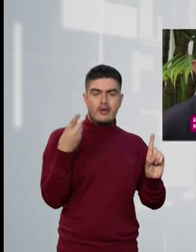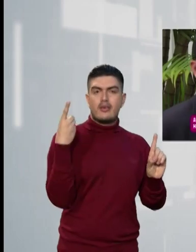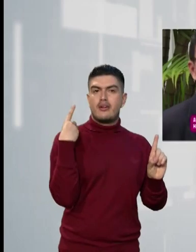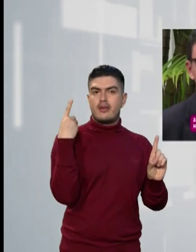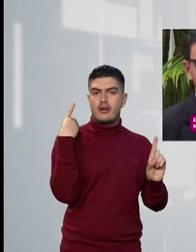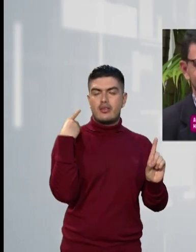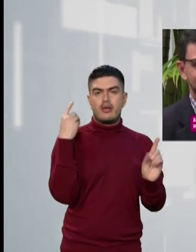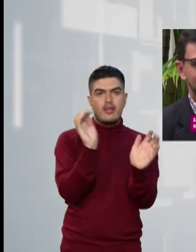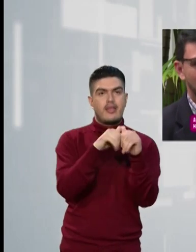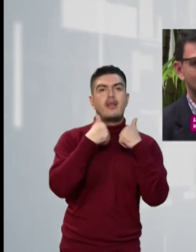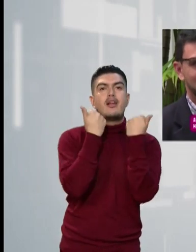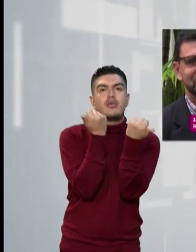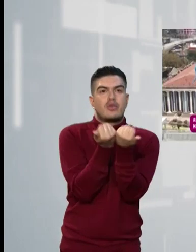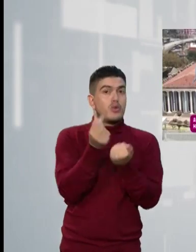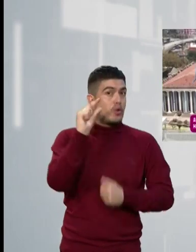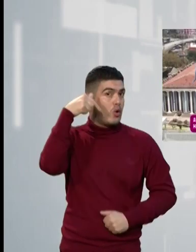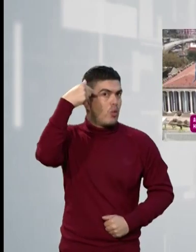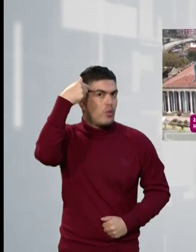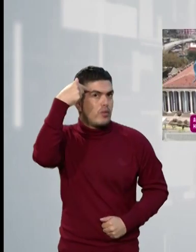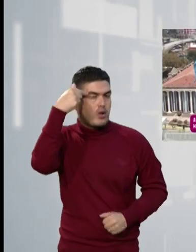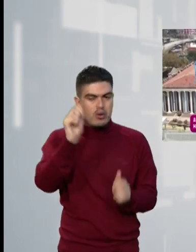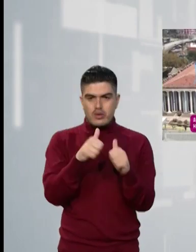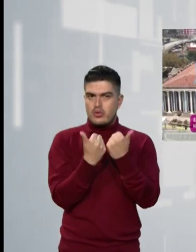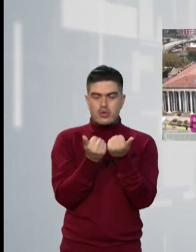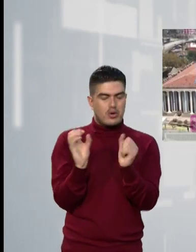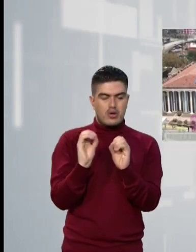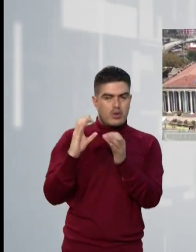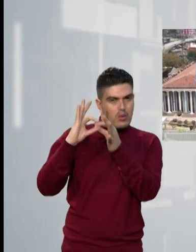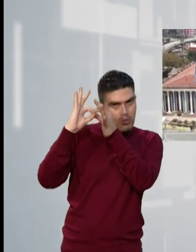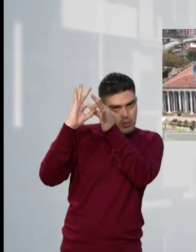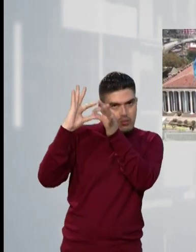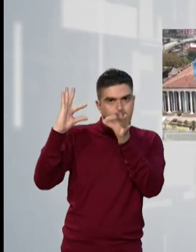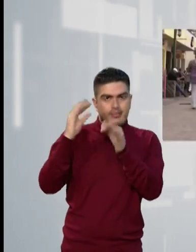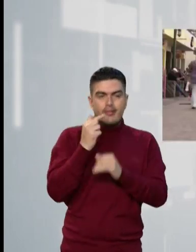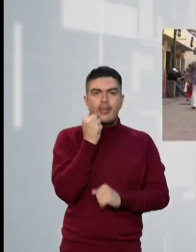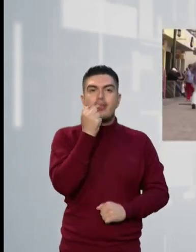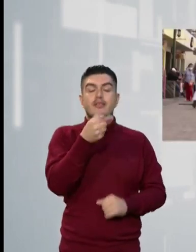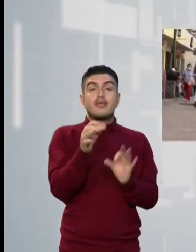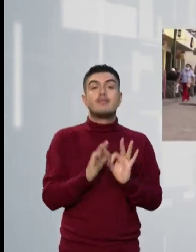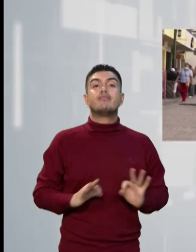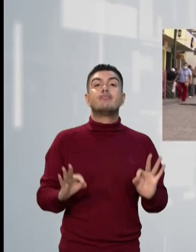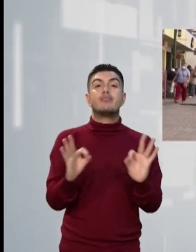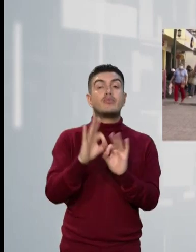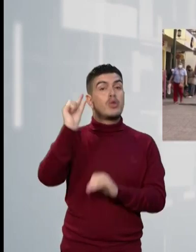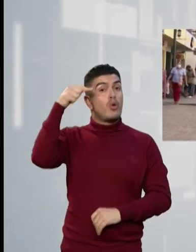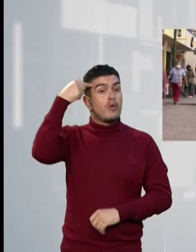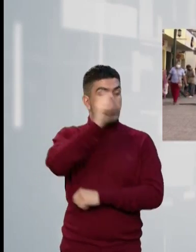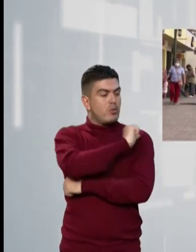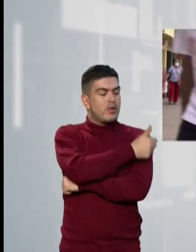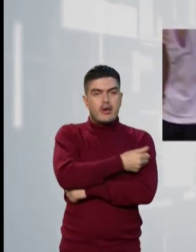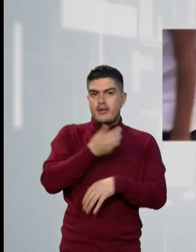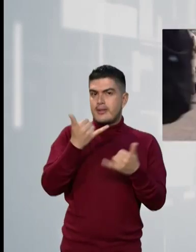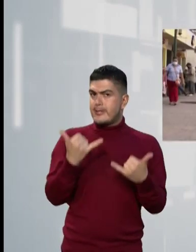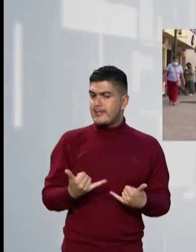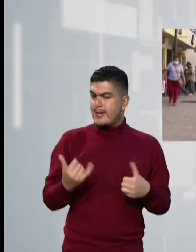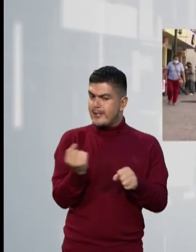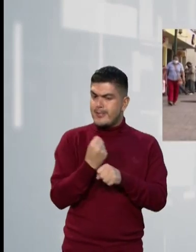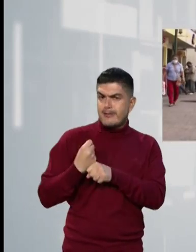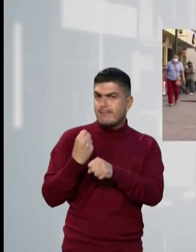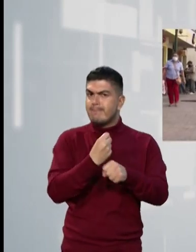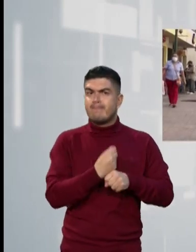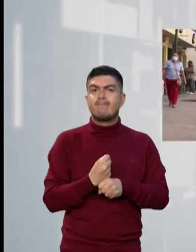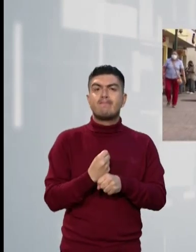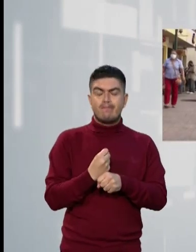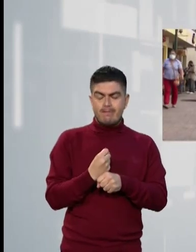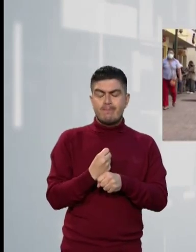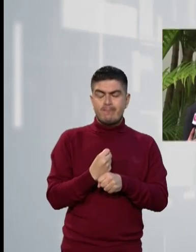asociación de organismos no gubernamentales sugiere que el gobierno debe de definir líneas para descentralizar este problema que afecta a gran